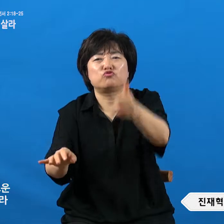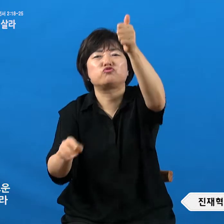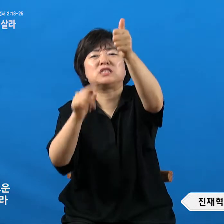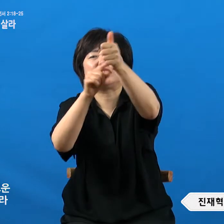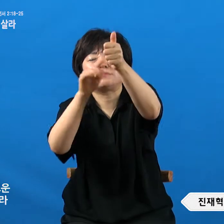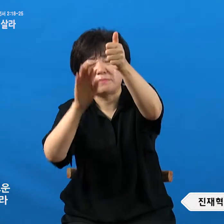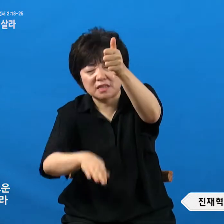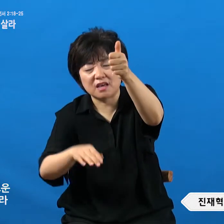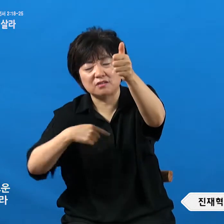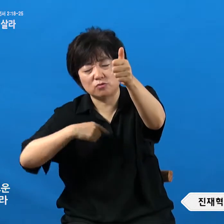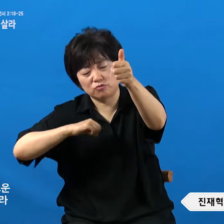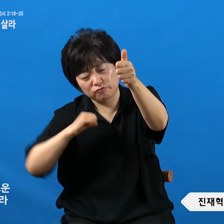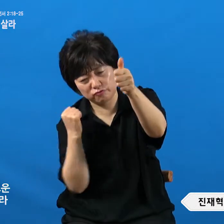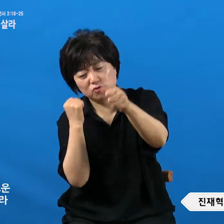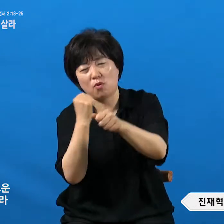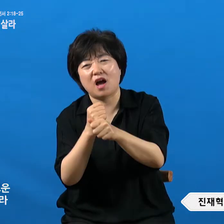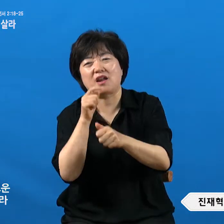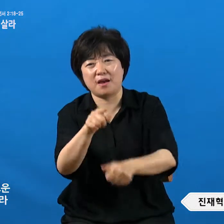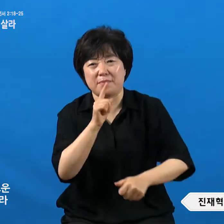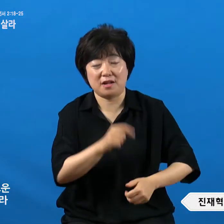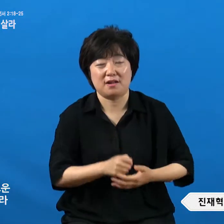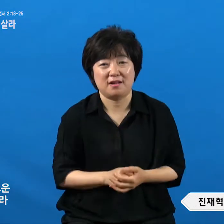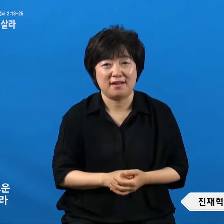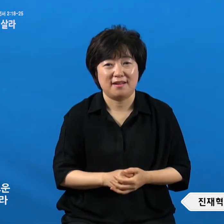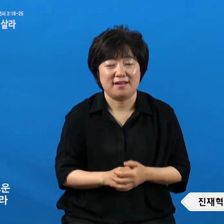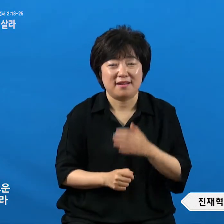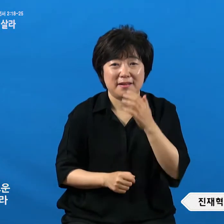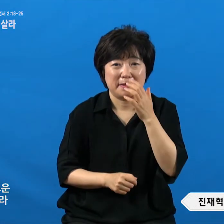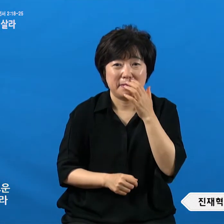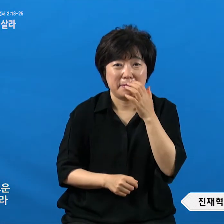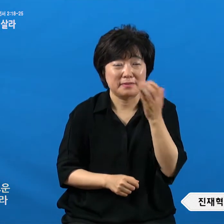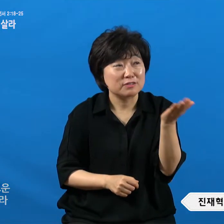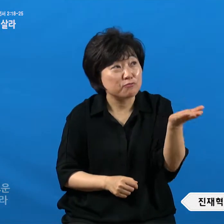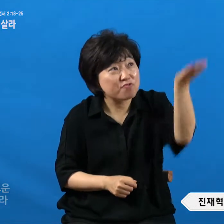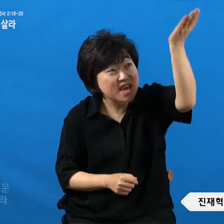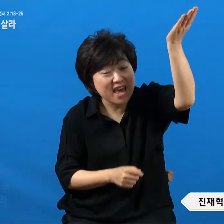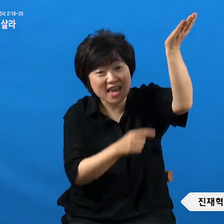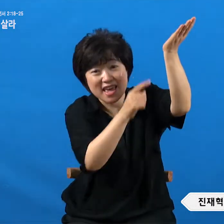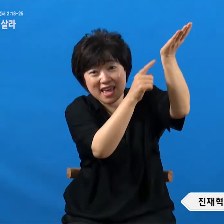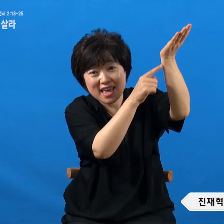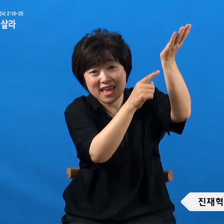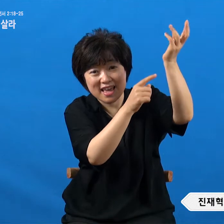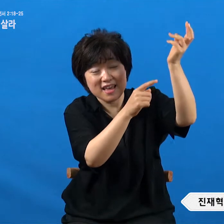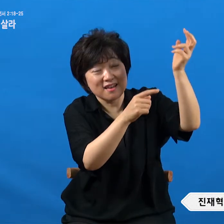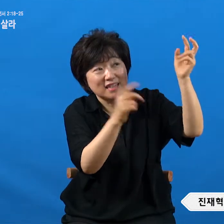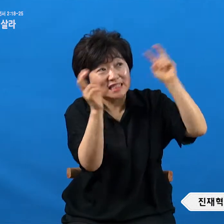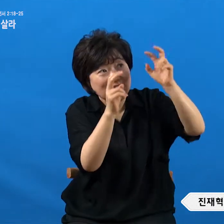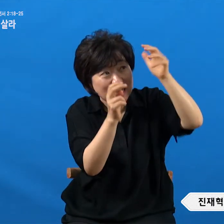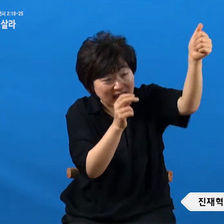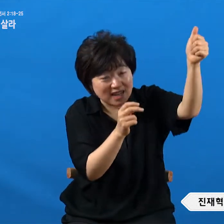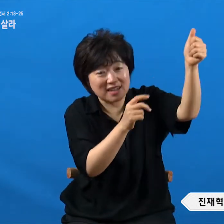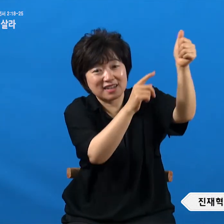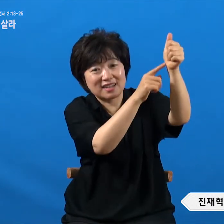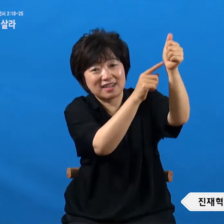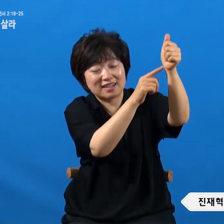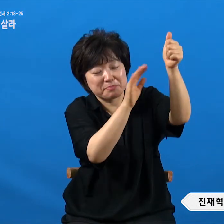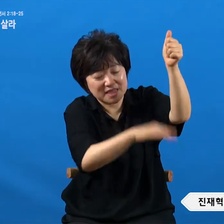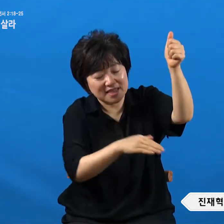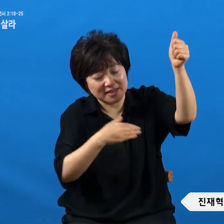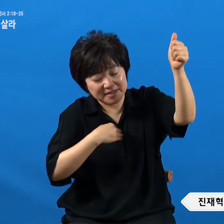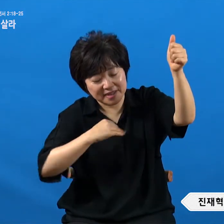주인들에게 순종하라 라고 말씀합니다. 바로 그 상사에게, 보스에게 순종이란